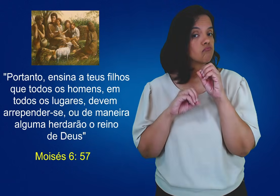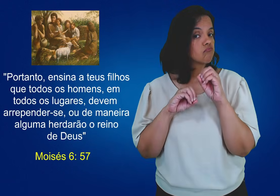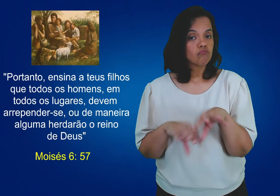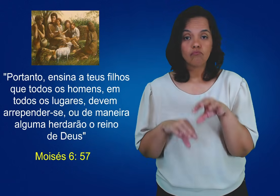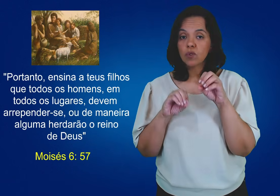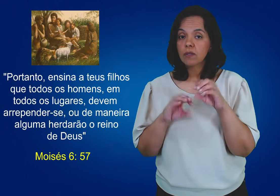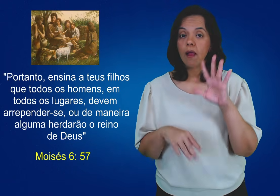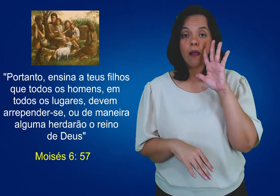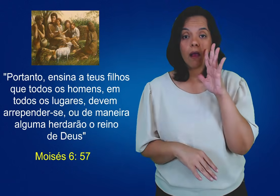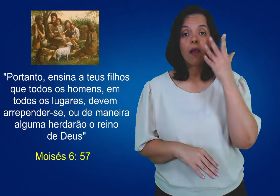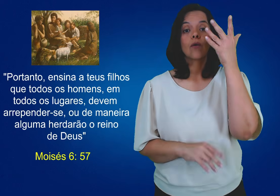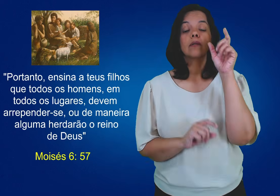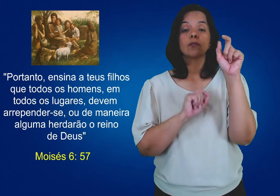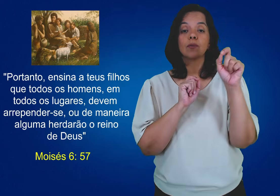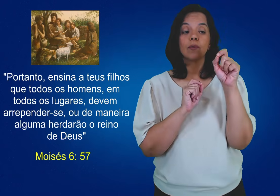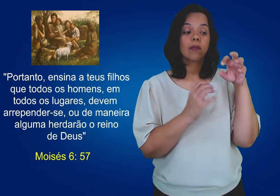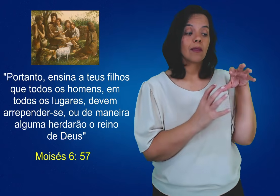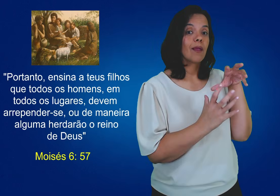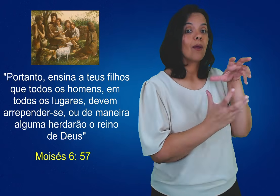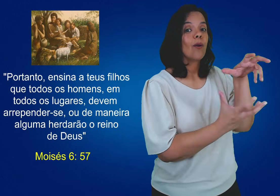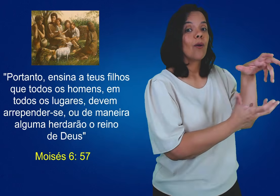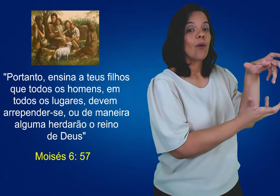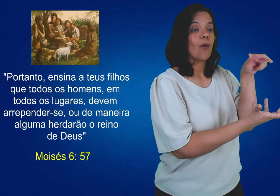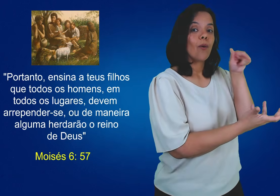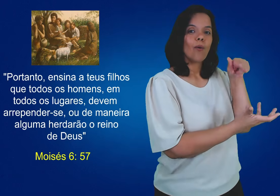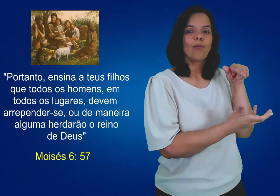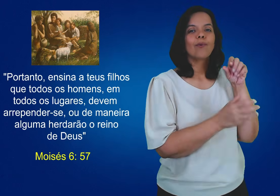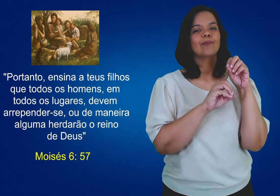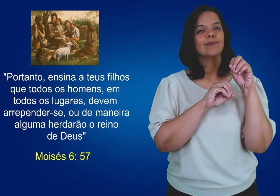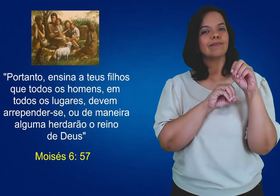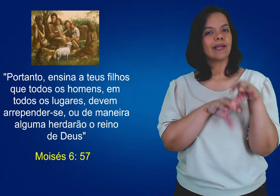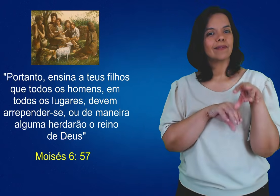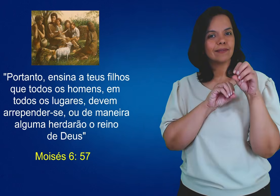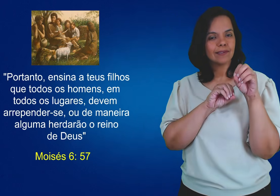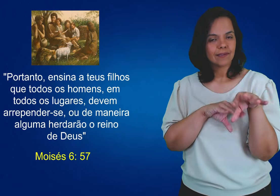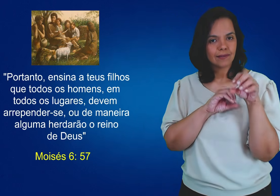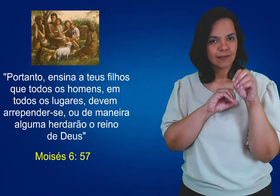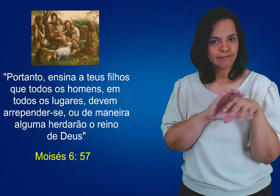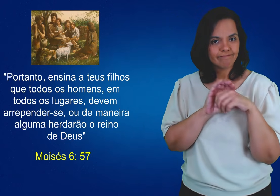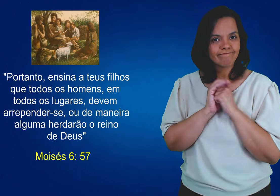filhos. Se não ensinar, o mundo ensina.